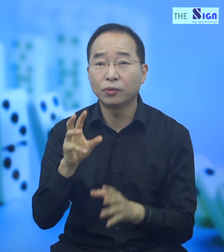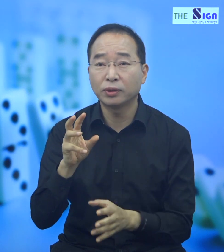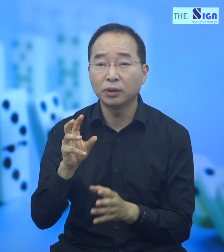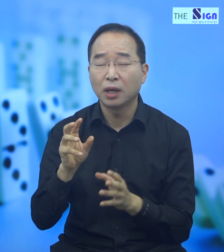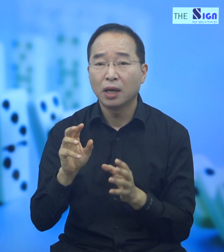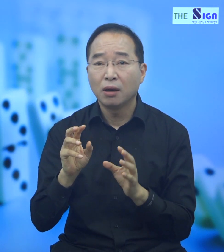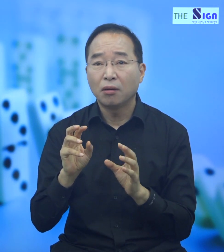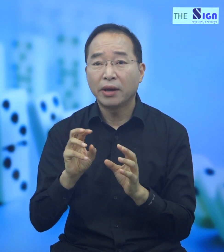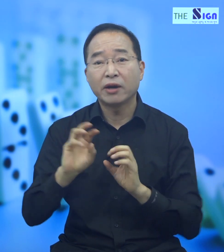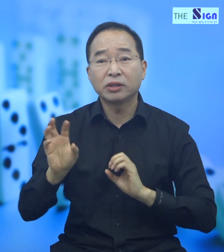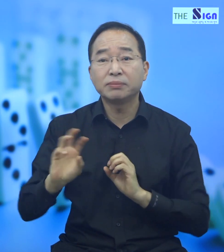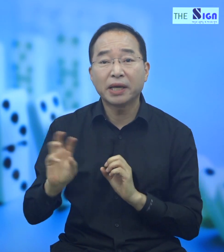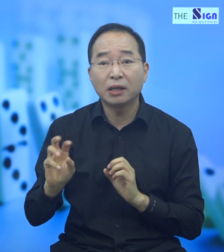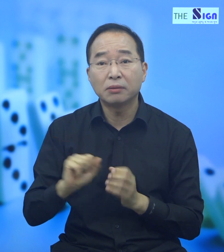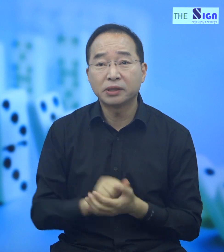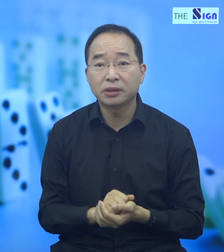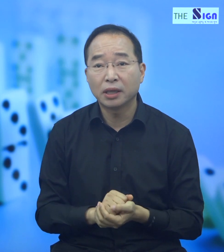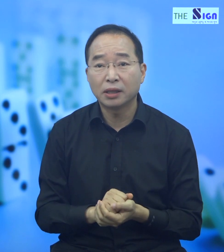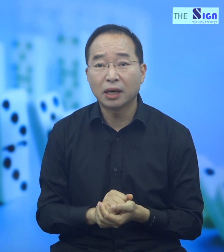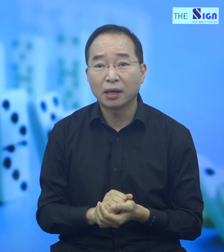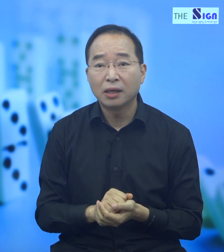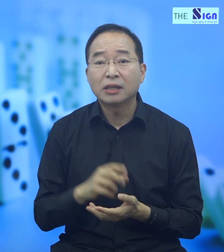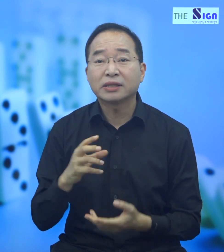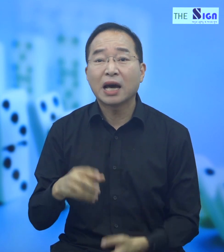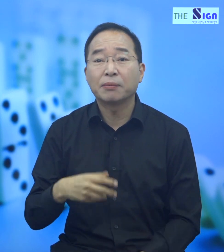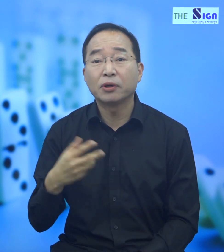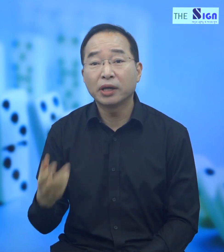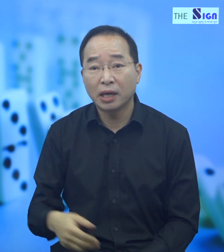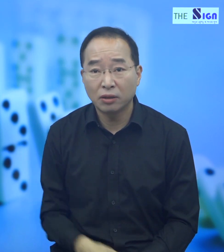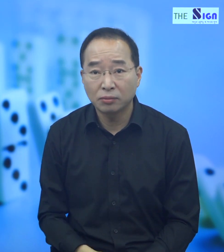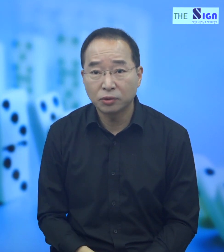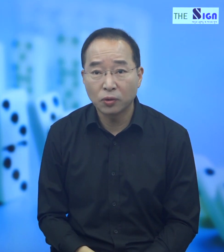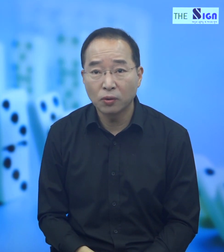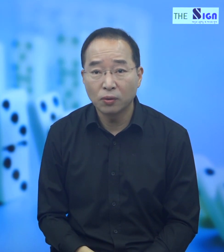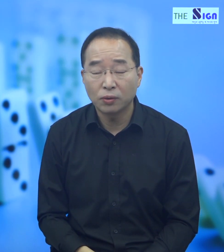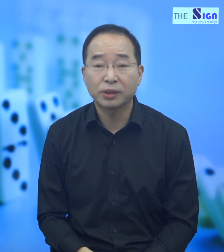이거는 헤어짐의 개념을 쓴 게 아니라 사별의 개념으로 이렇게